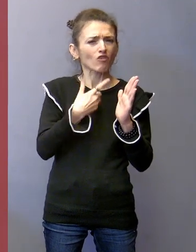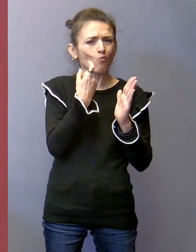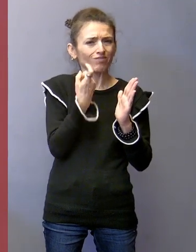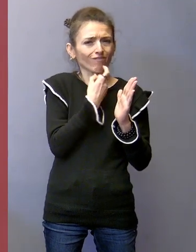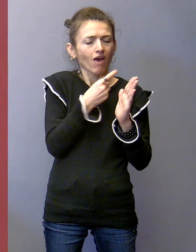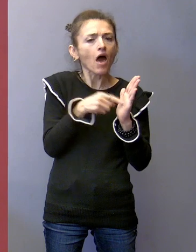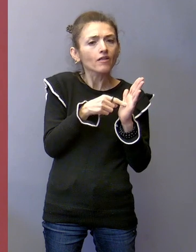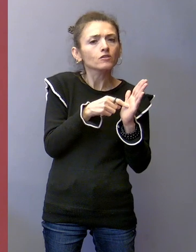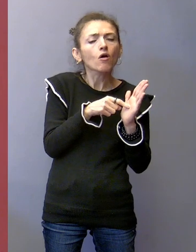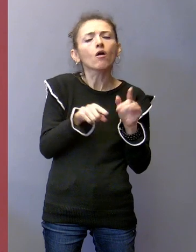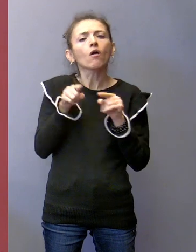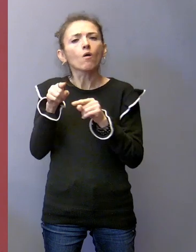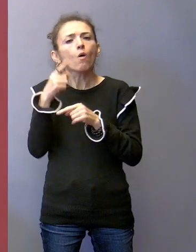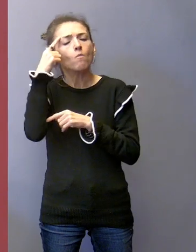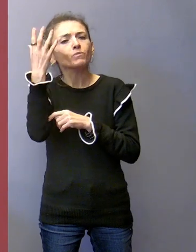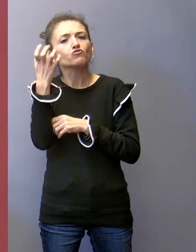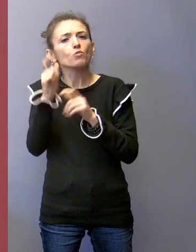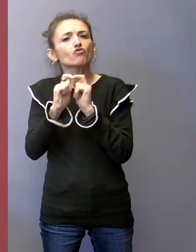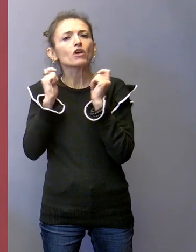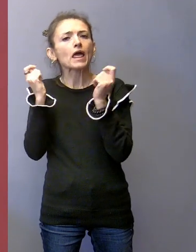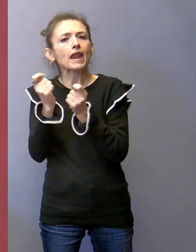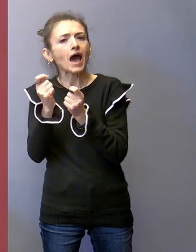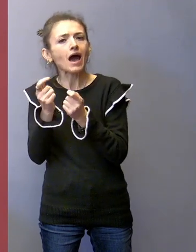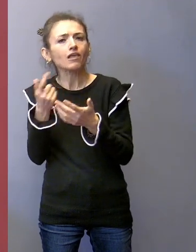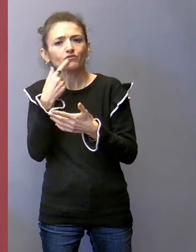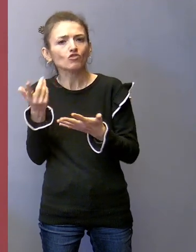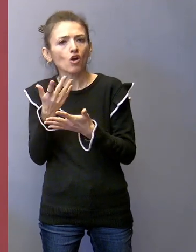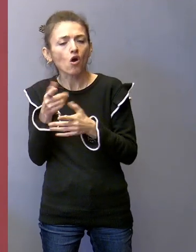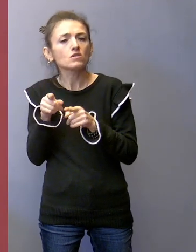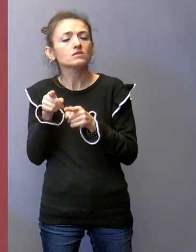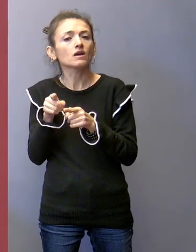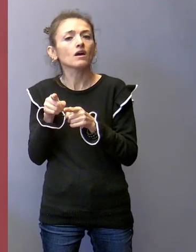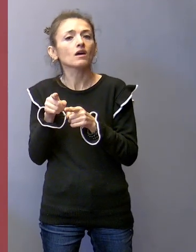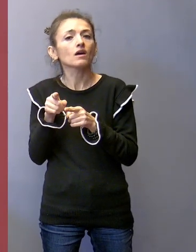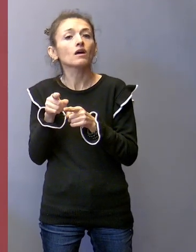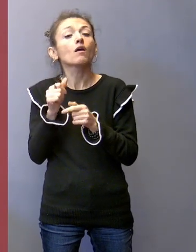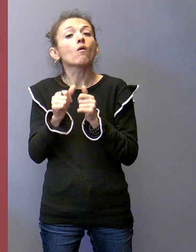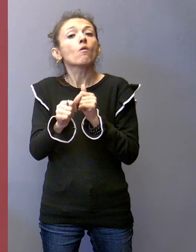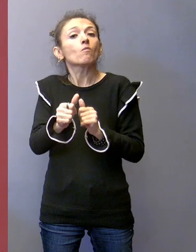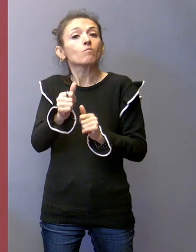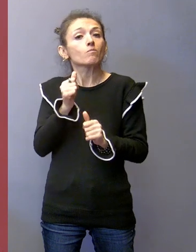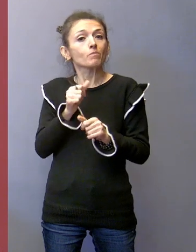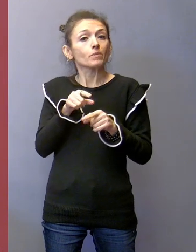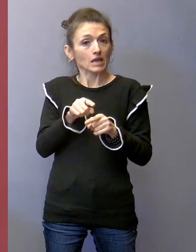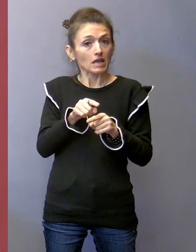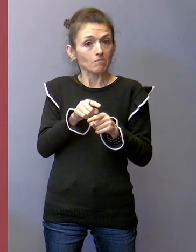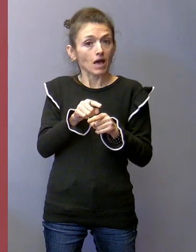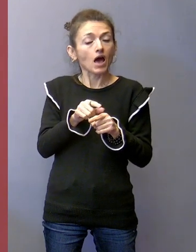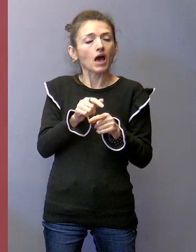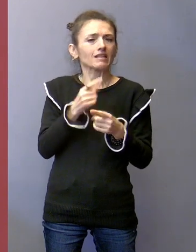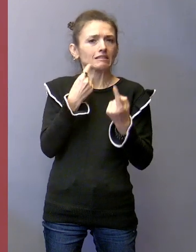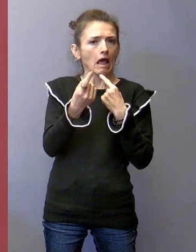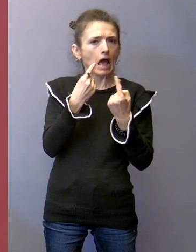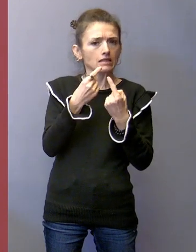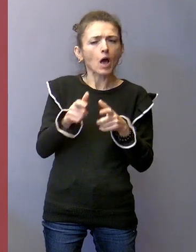rifugio col principio generale secondo cui si trattano prima quelle che non darebbero ingresso a quelle successive e